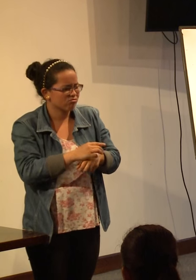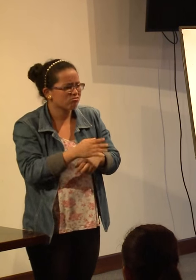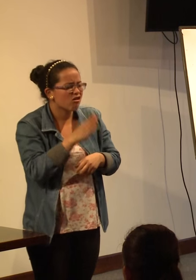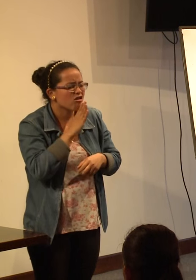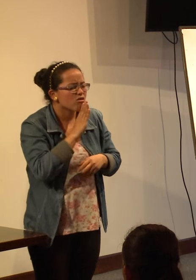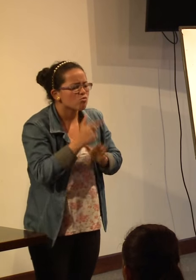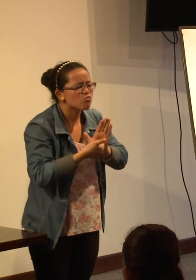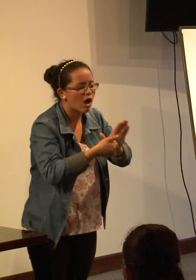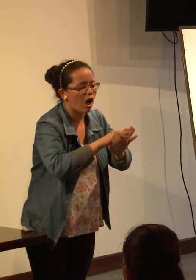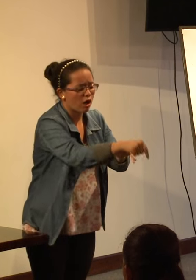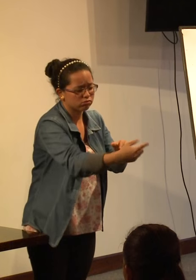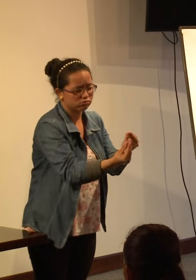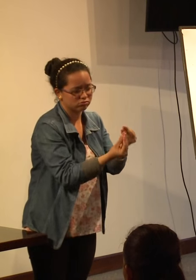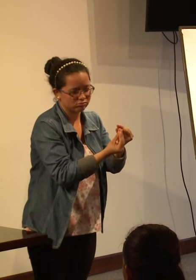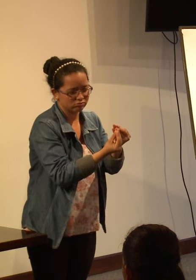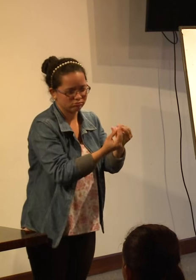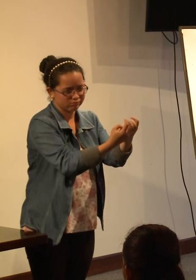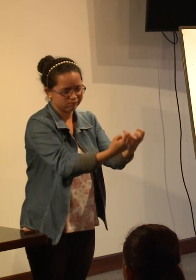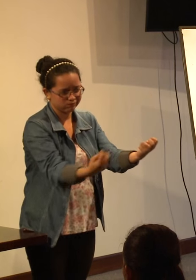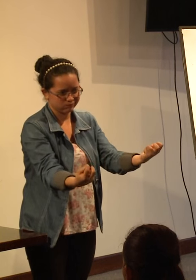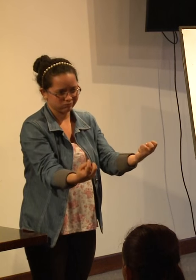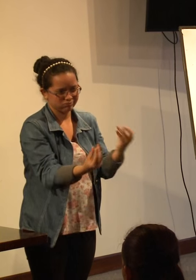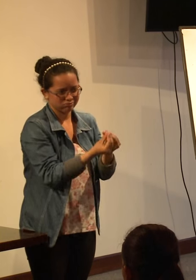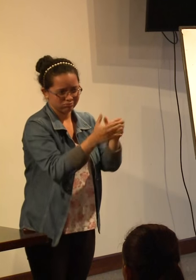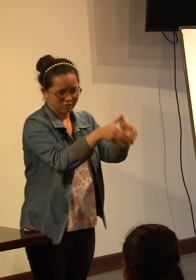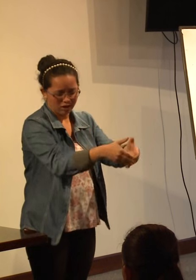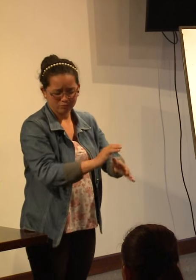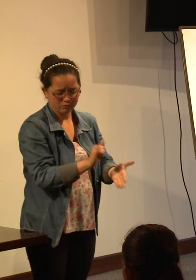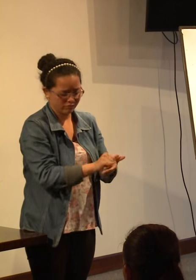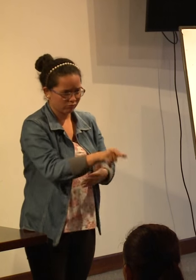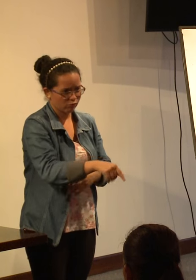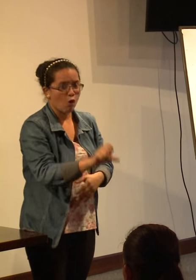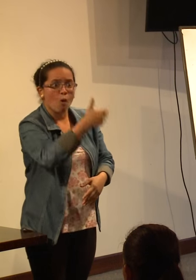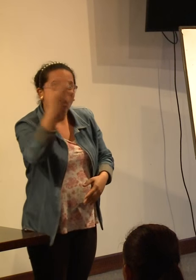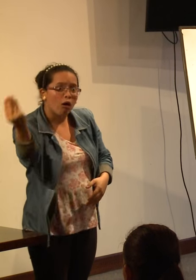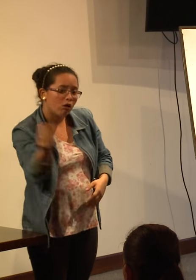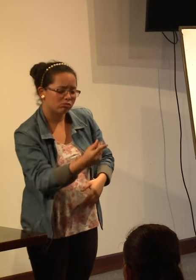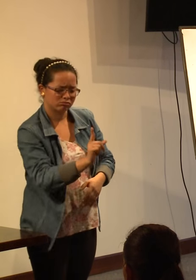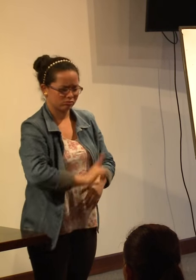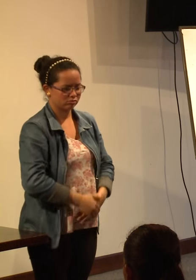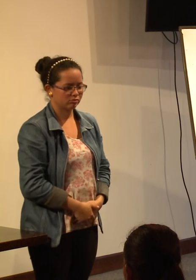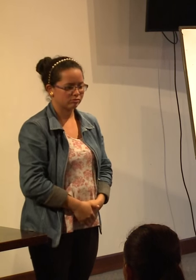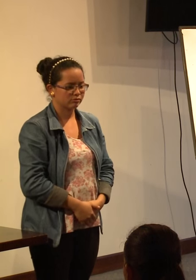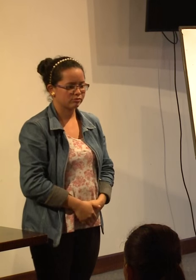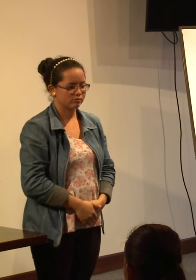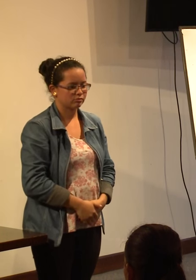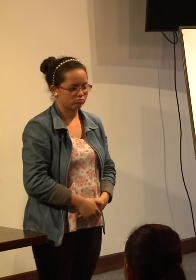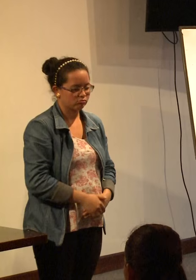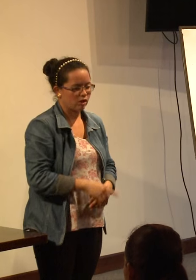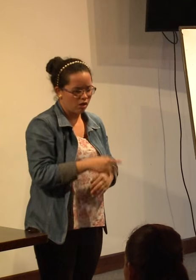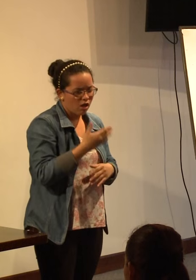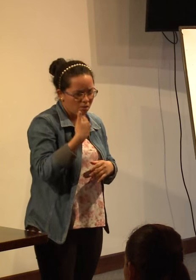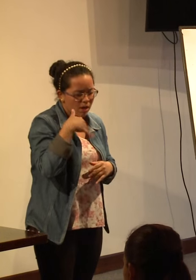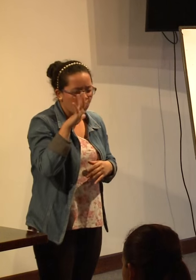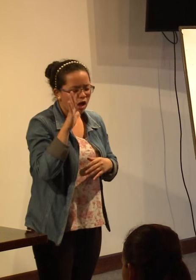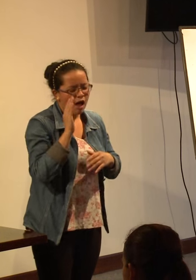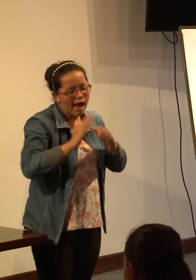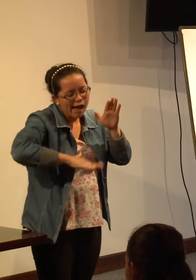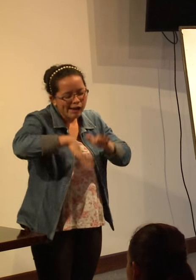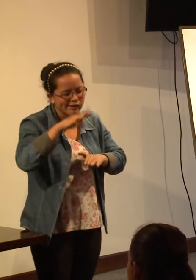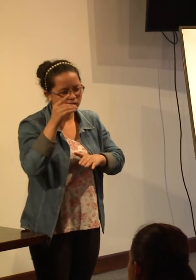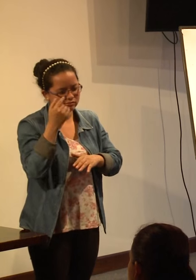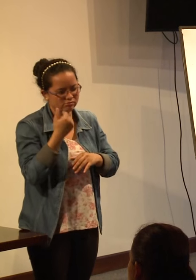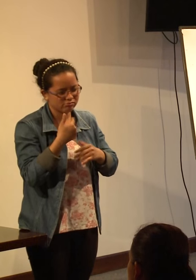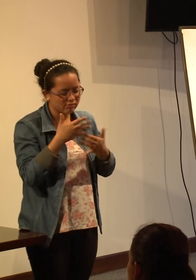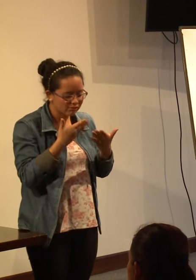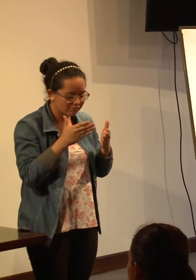ni siquiera era para nada. ¿Sí? Y así lo podíamos organizar. O sea, por ejemplo, muchas veces lo que hacíamos, la herramienta de la clase abierta funcionaba